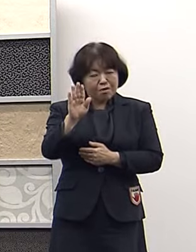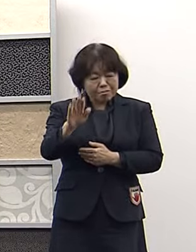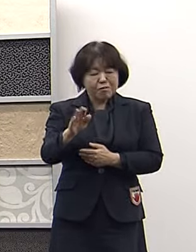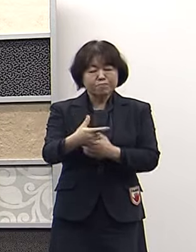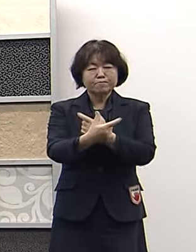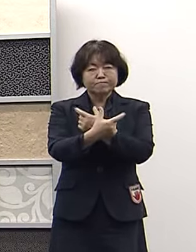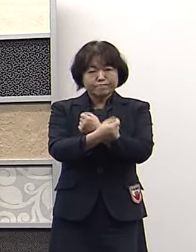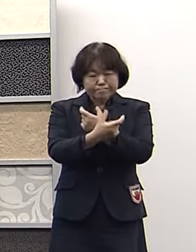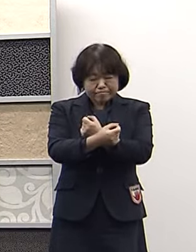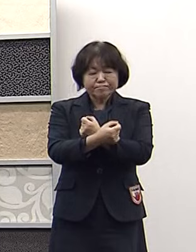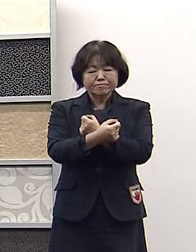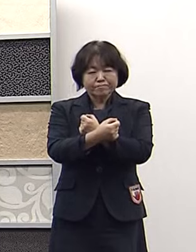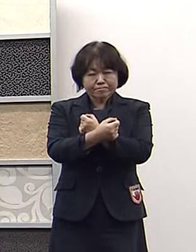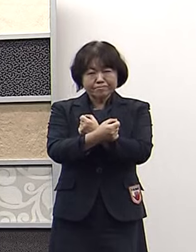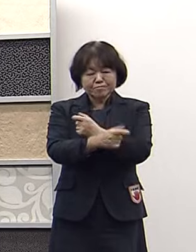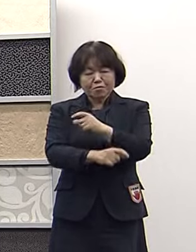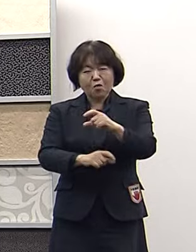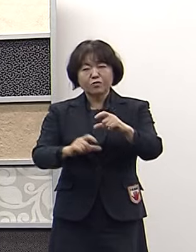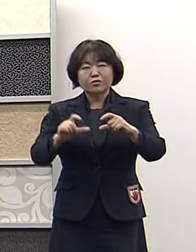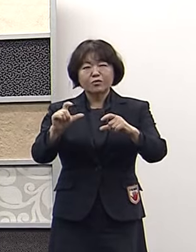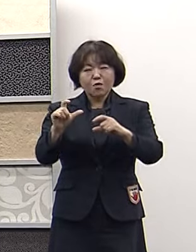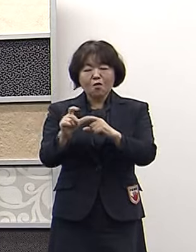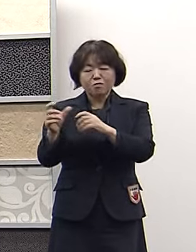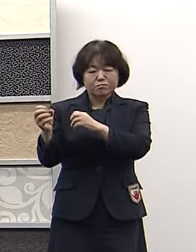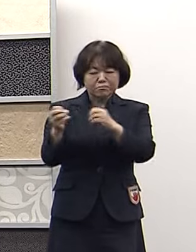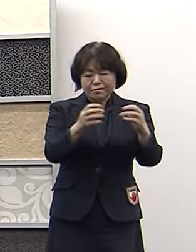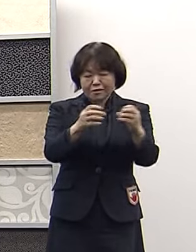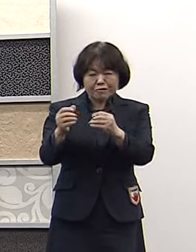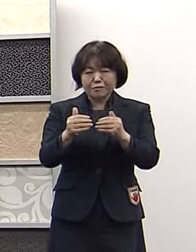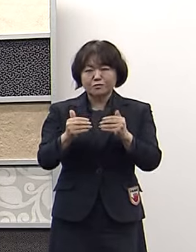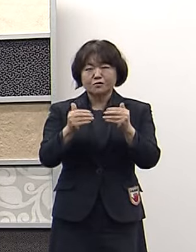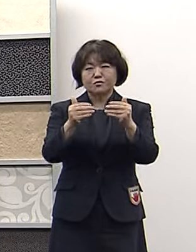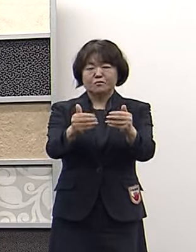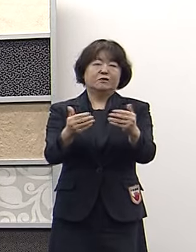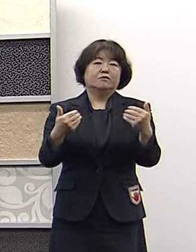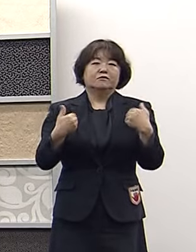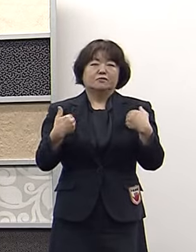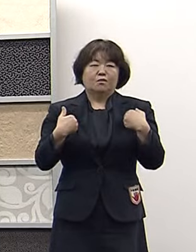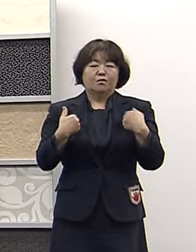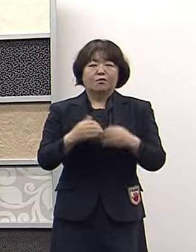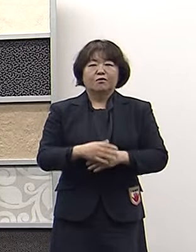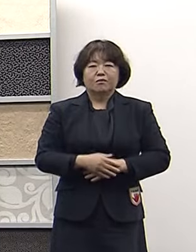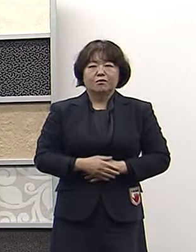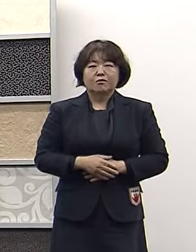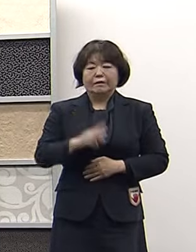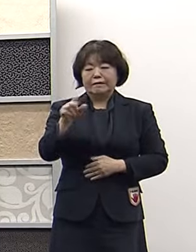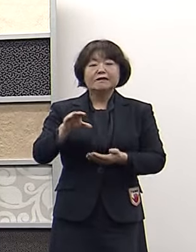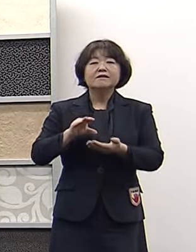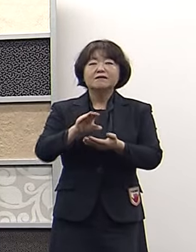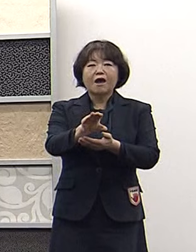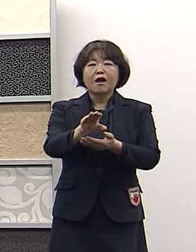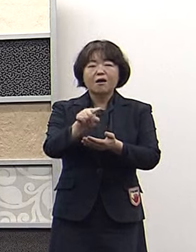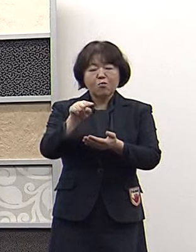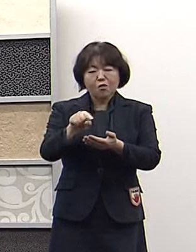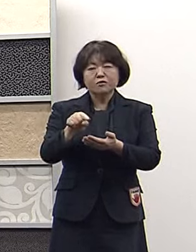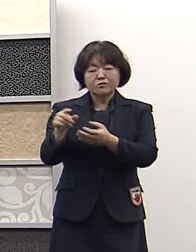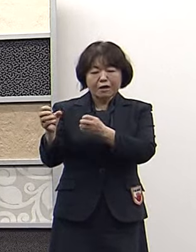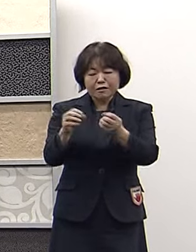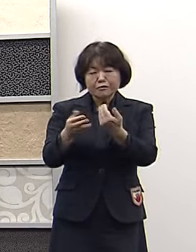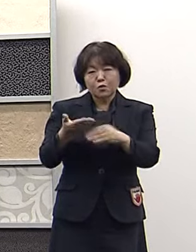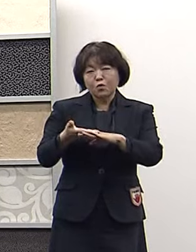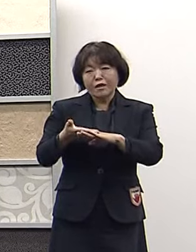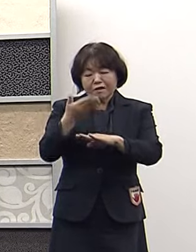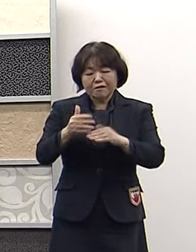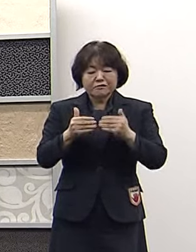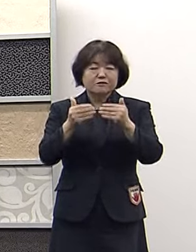踏んで、やることでですね、私はですね、この事業というのは進展を、していくことになる